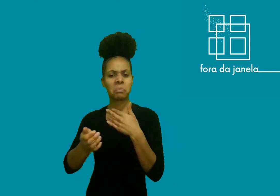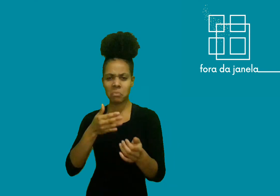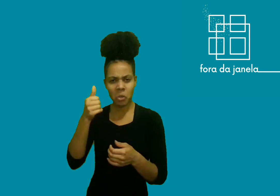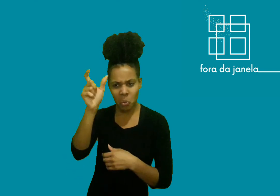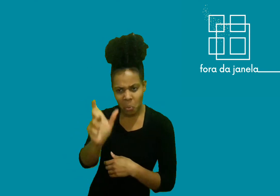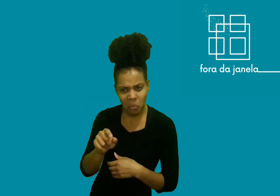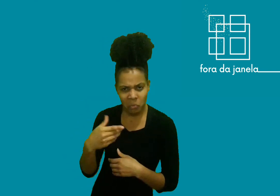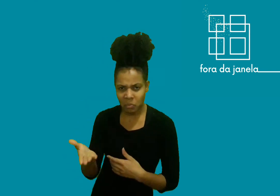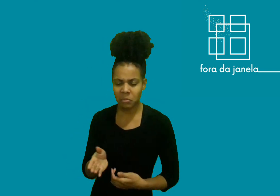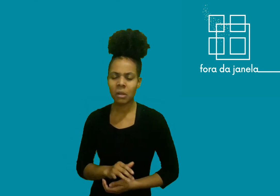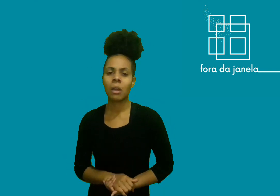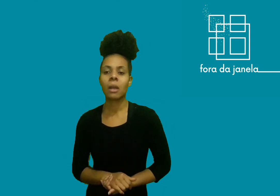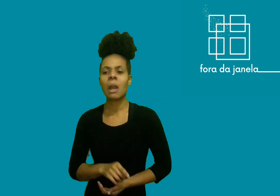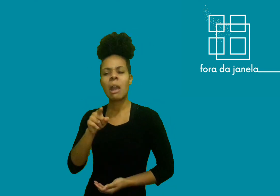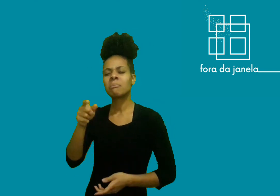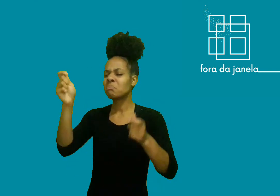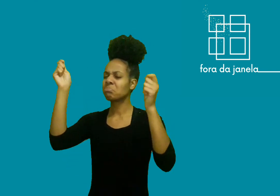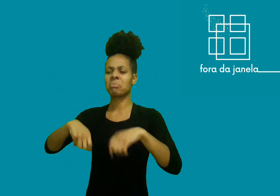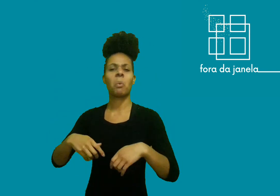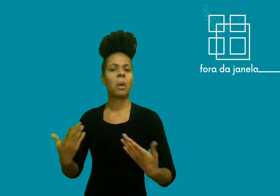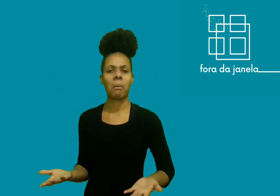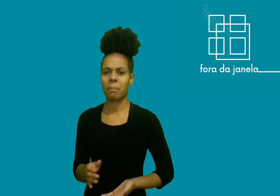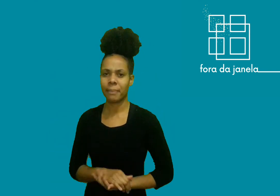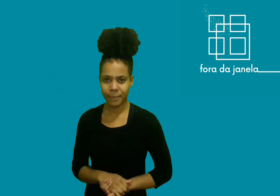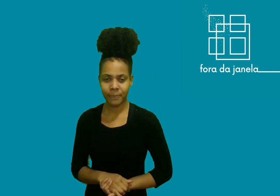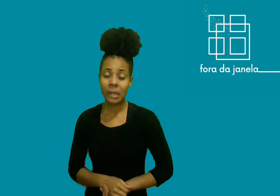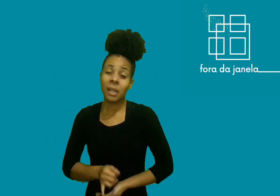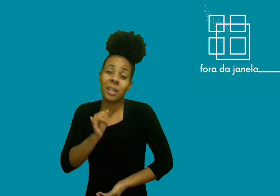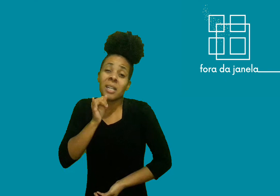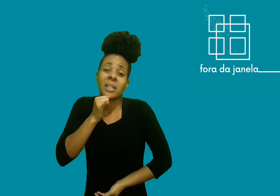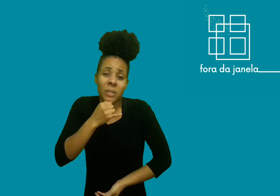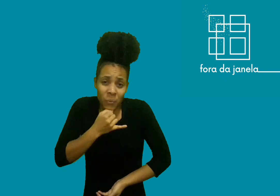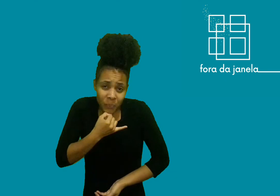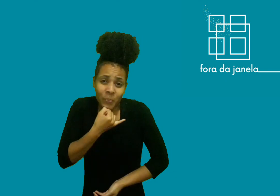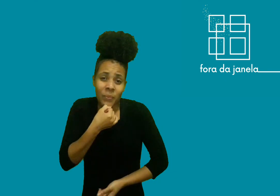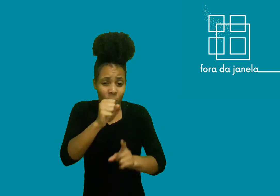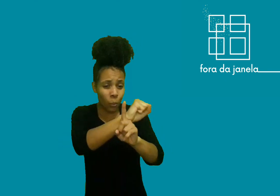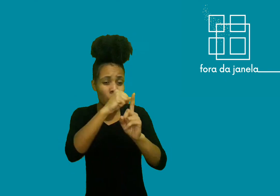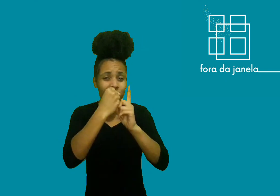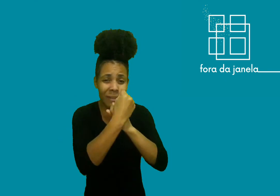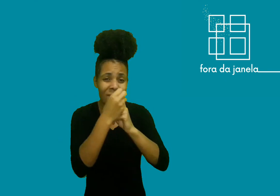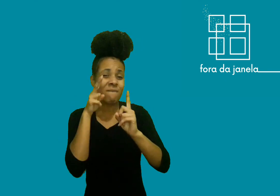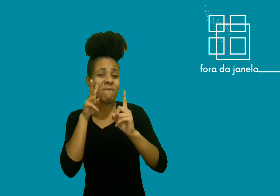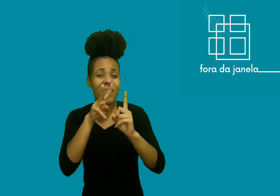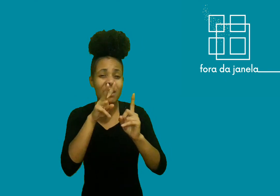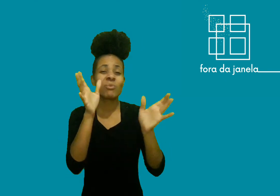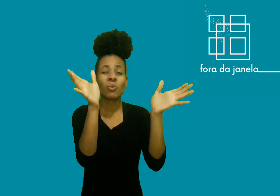essa pessoa é um indivíduo, igual você falou, é uma pessoa completa, é uma pessoa formada, né? Exatamente, a gente tem muito essa ideia